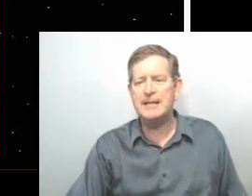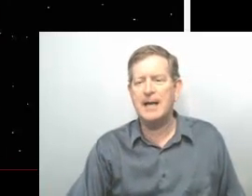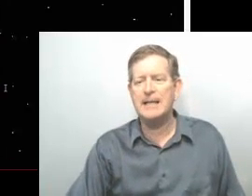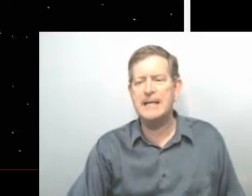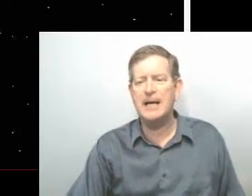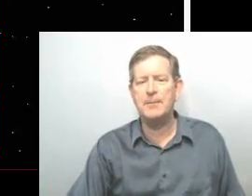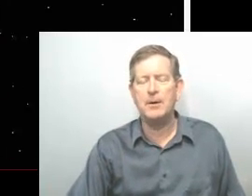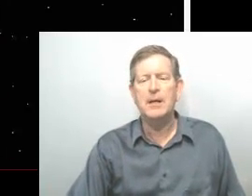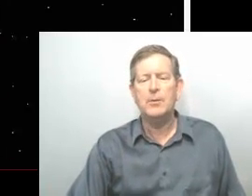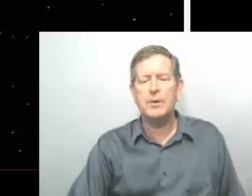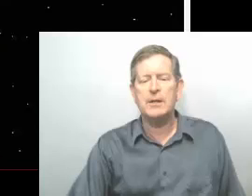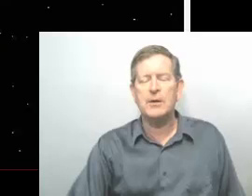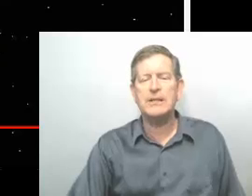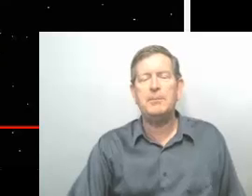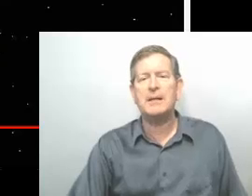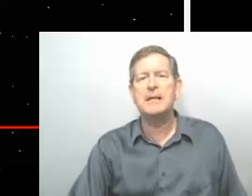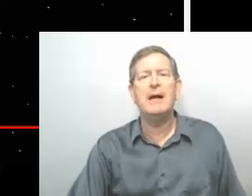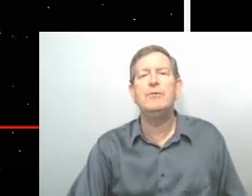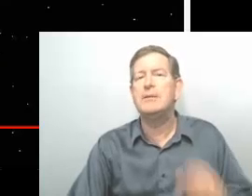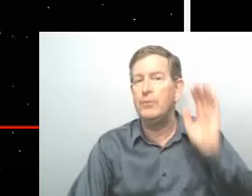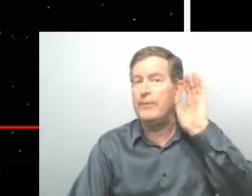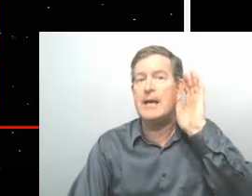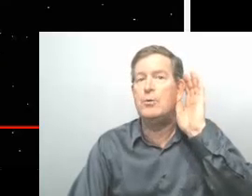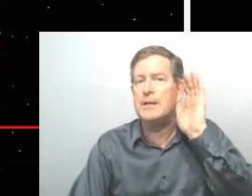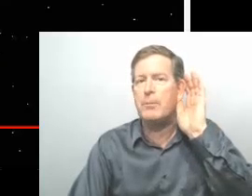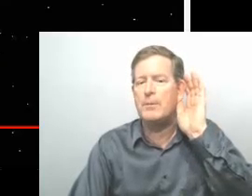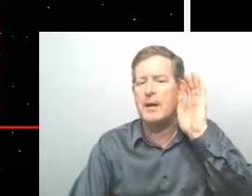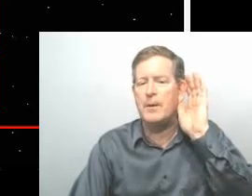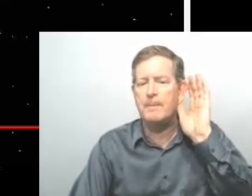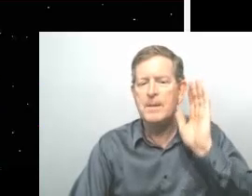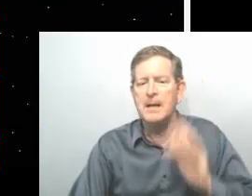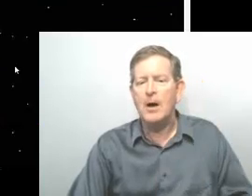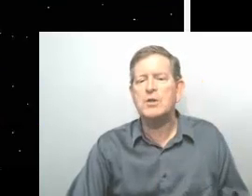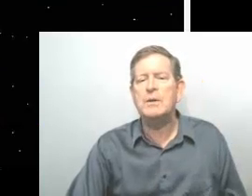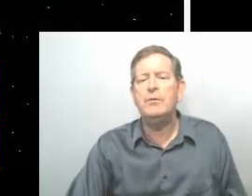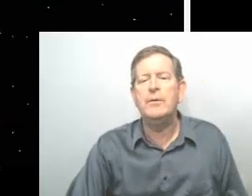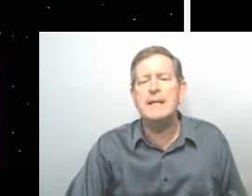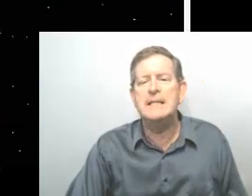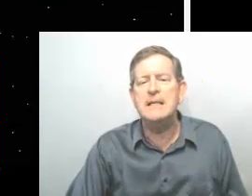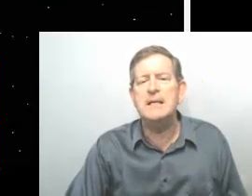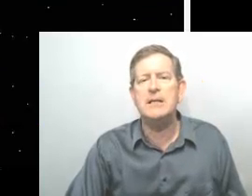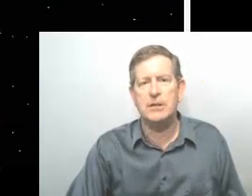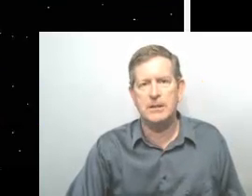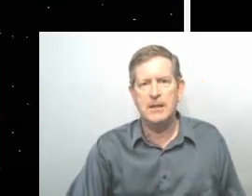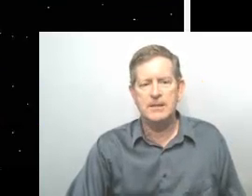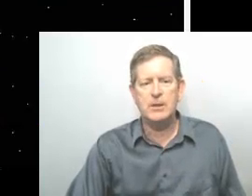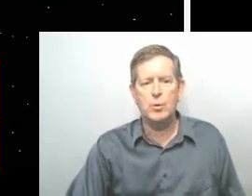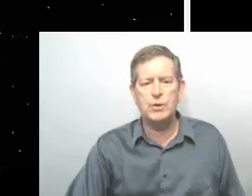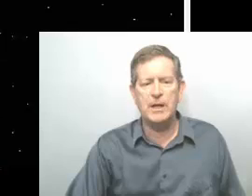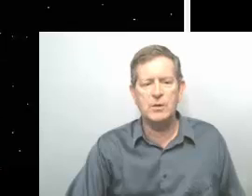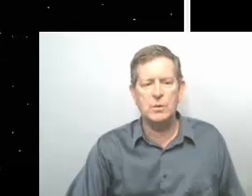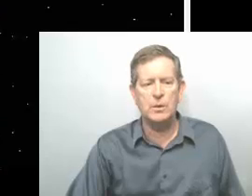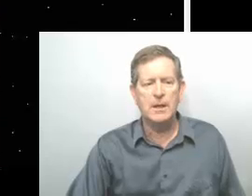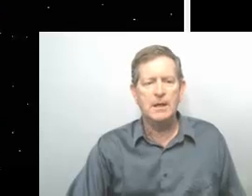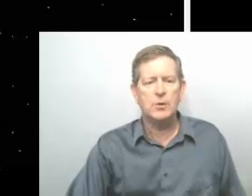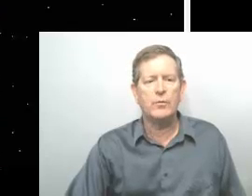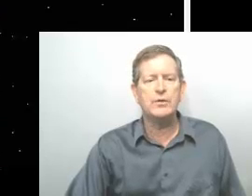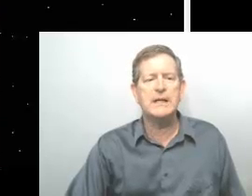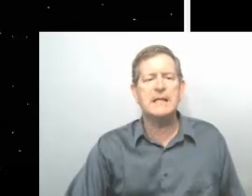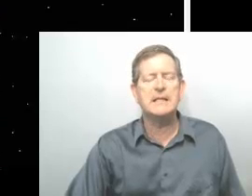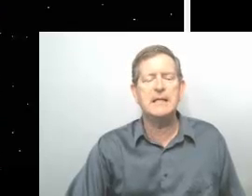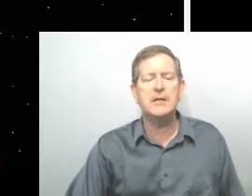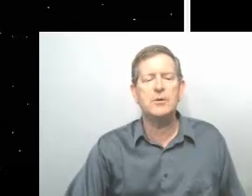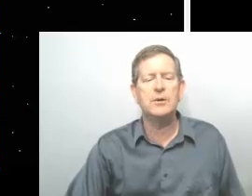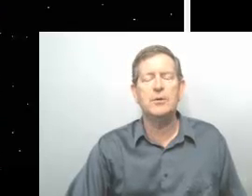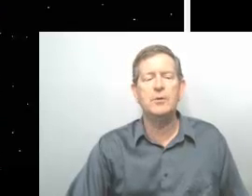change assez radicalement. Donc dans cette partie-là, vous devez écouter premièrement. Ensuite, vous devez dire ces conjugaisons. Donc